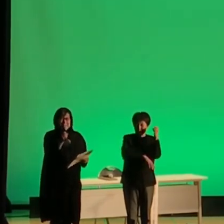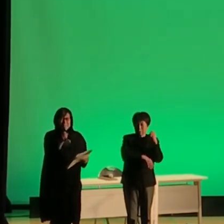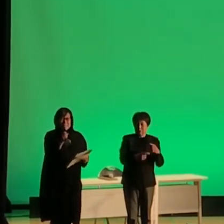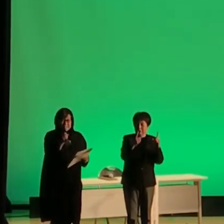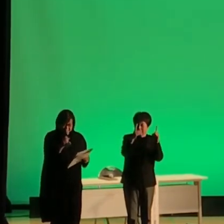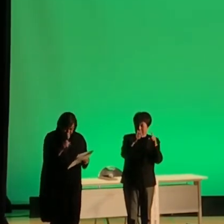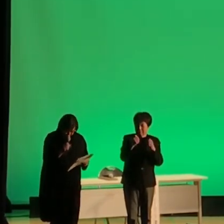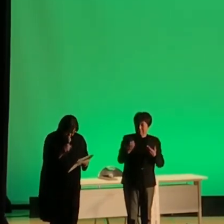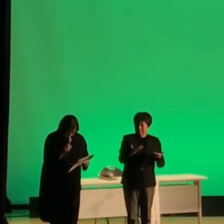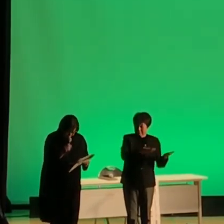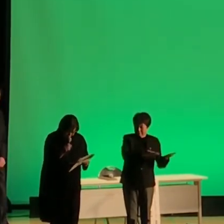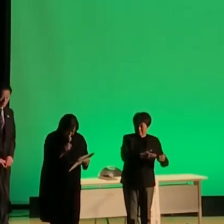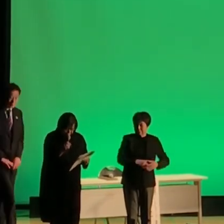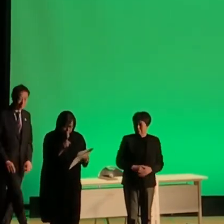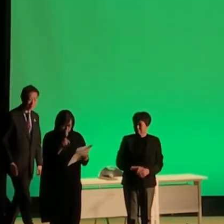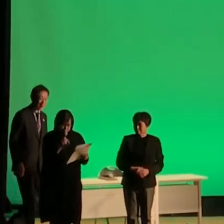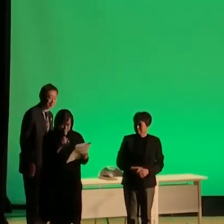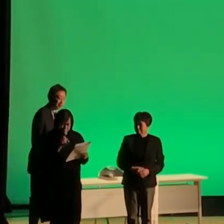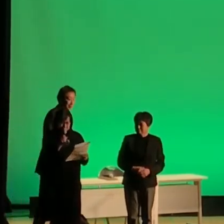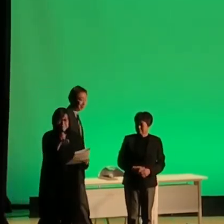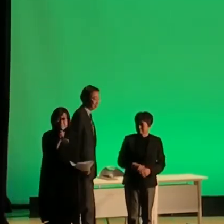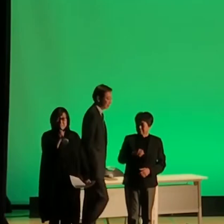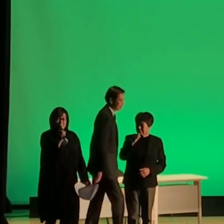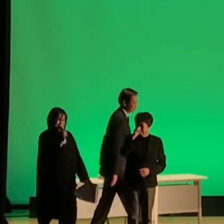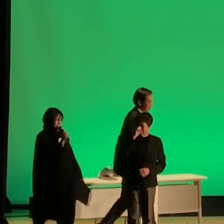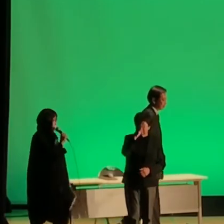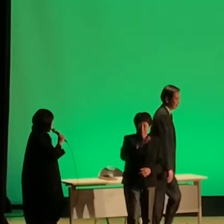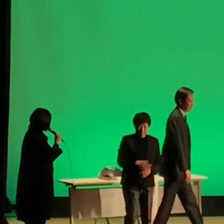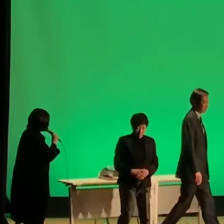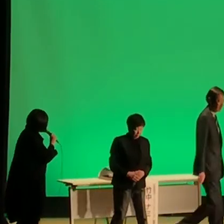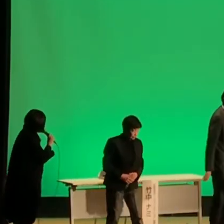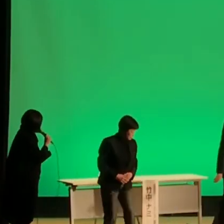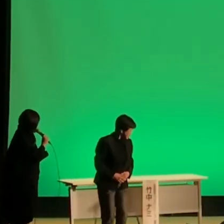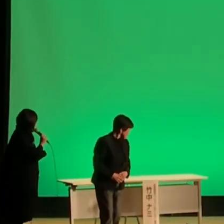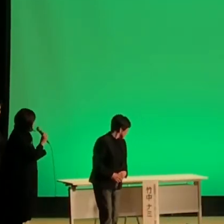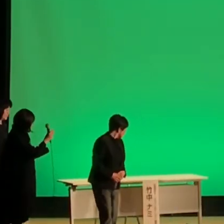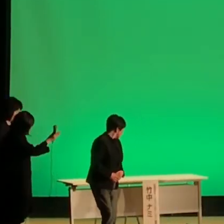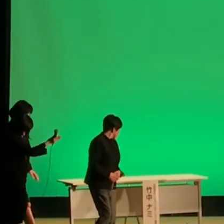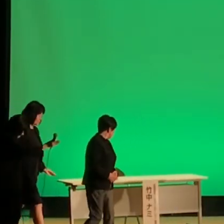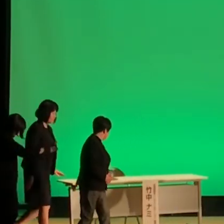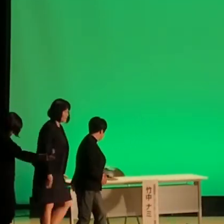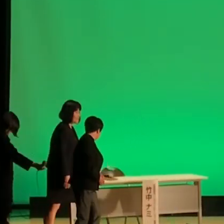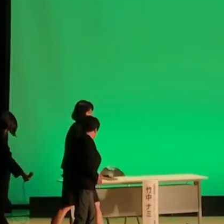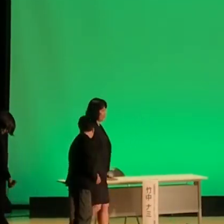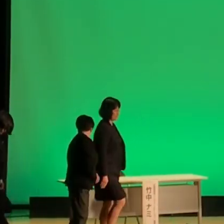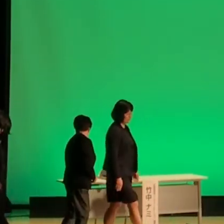ご挨拶をさせていただきます。久本名誉実行委員長、よろしくお願いいたします。